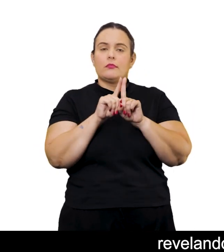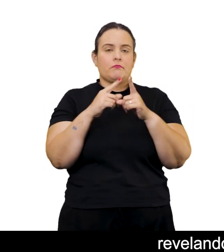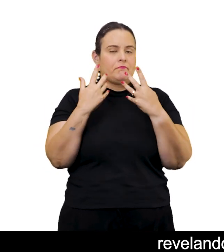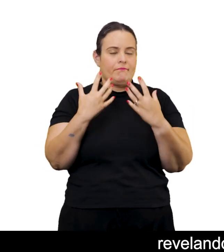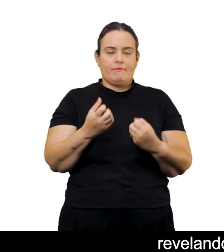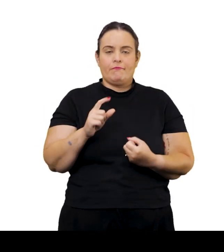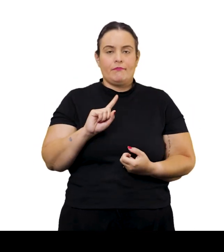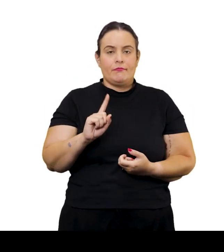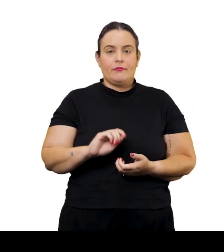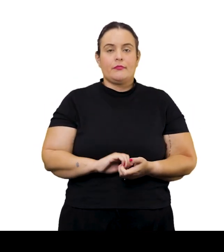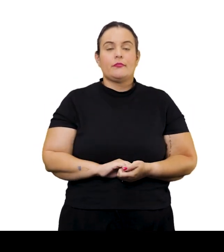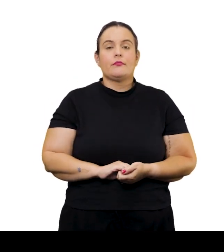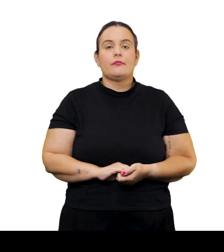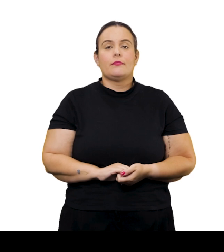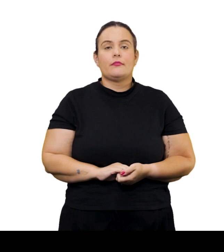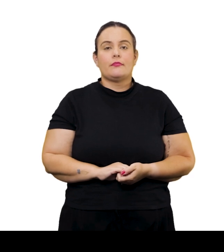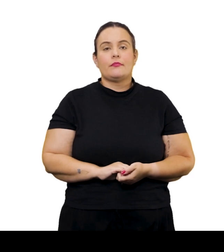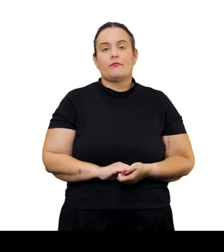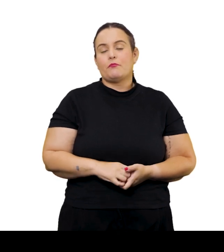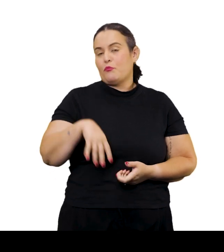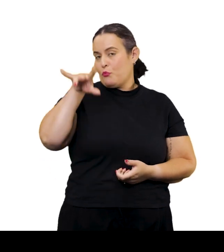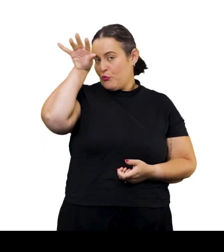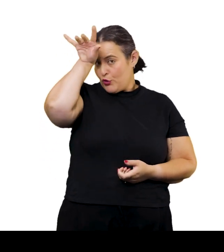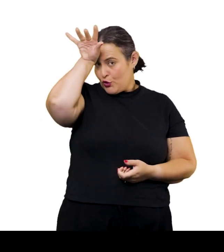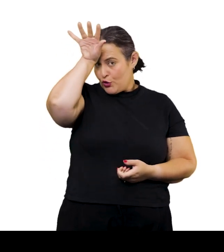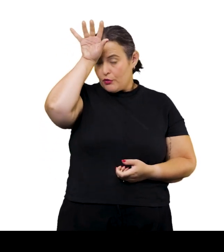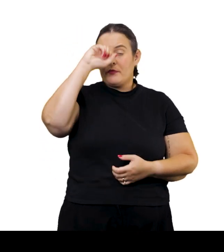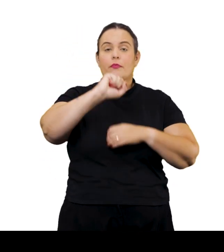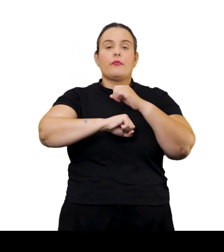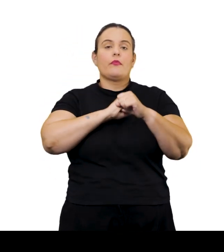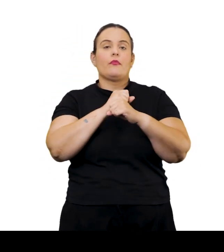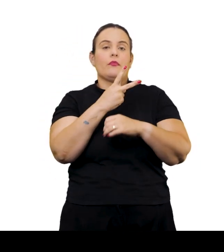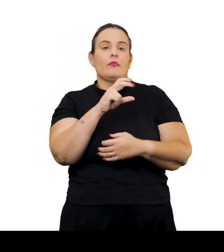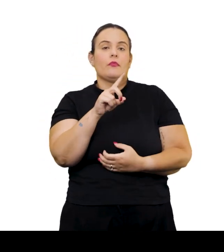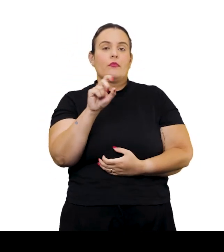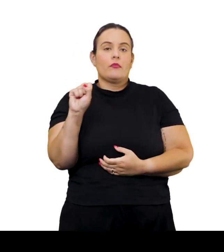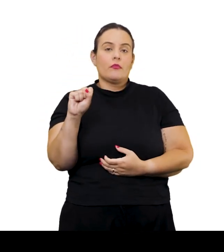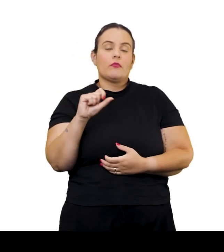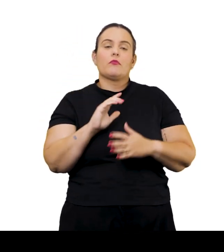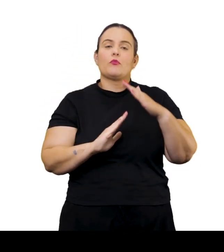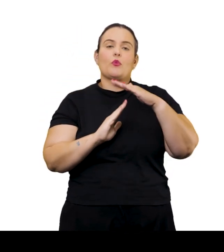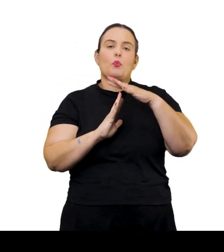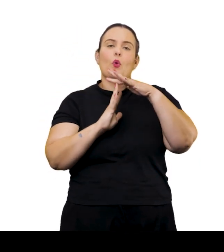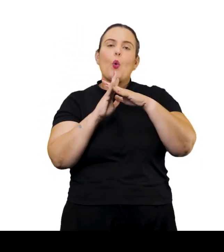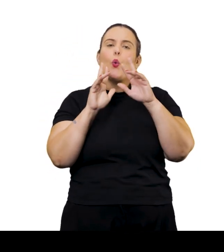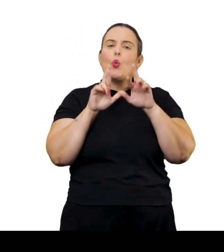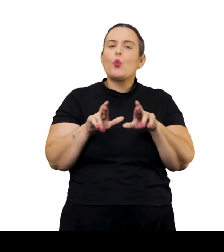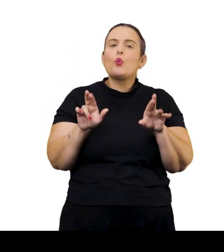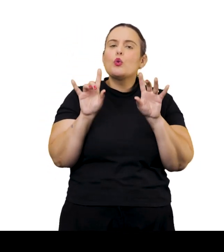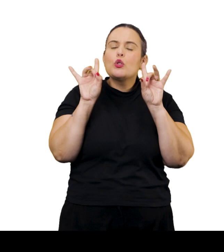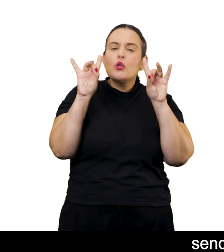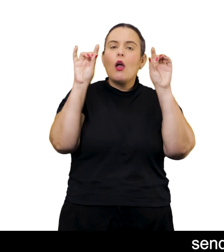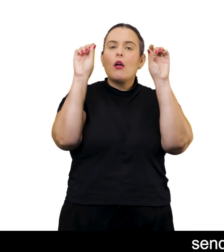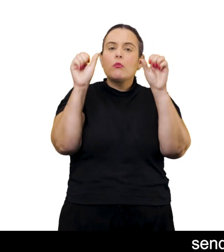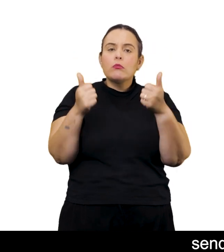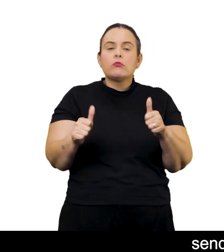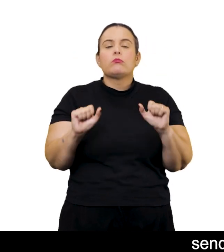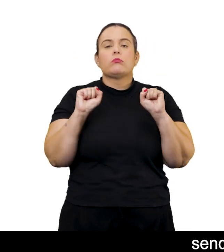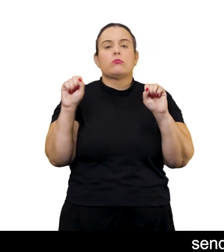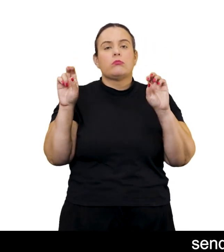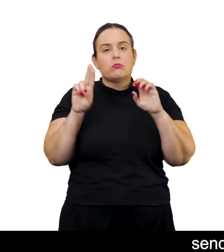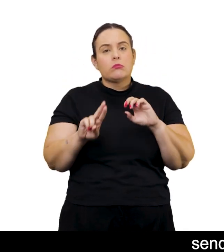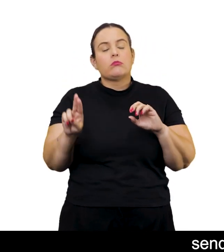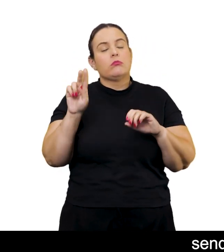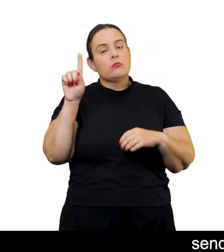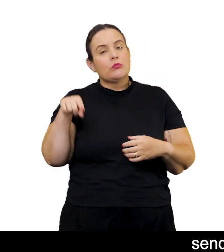e subversão. Bichinha, de 2018, extrapola por vezes sua condição de escultura, sendo usada